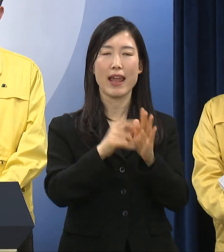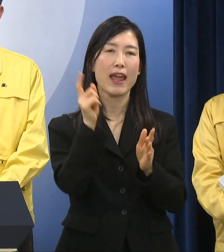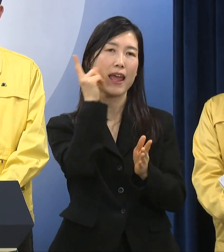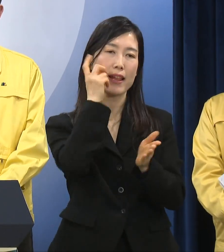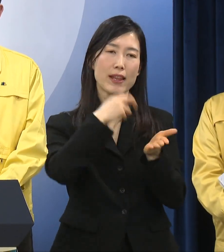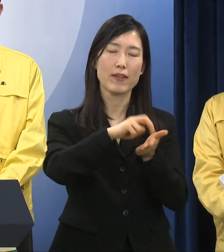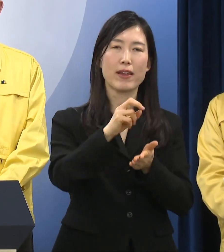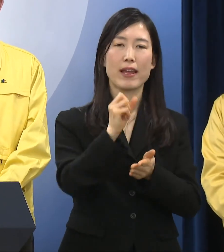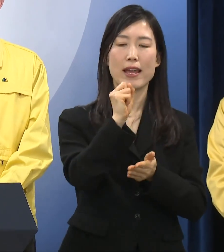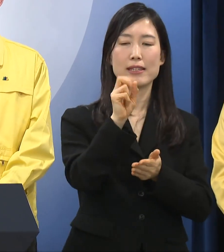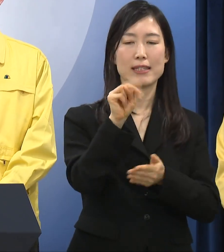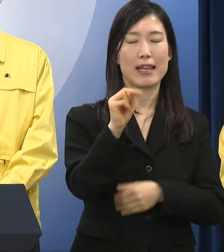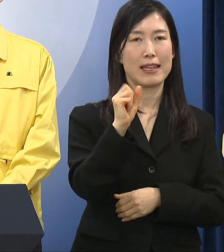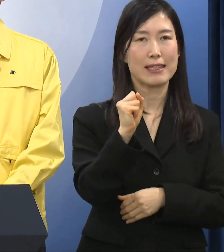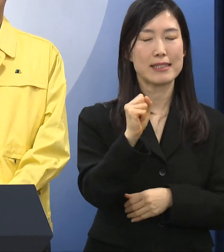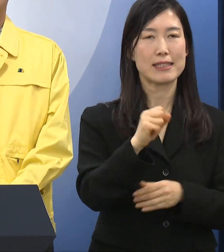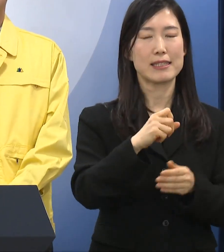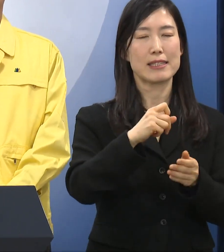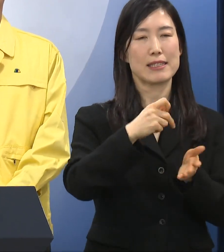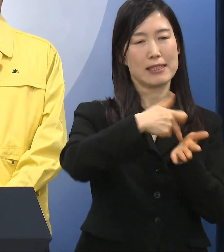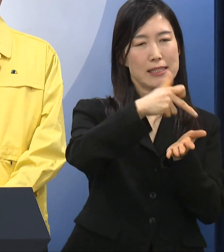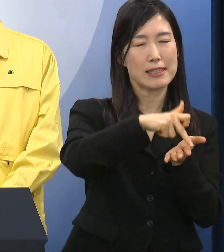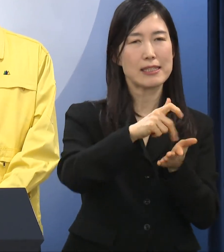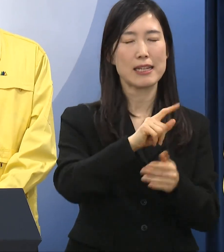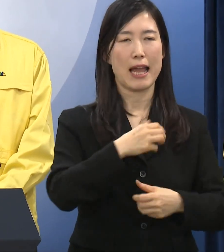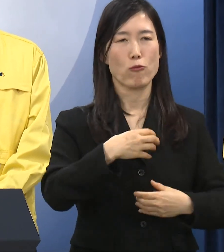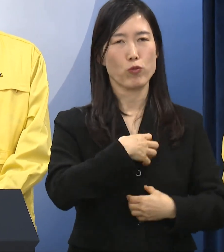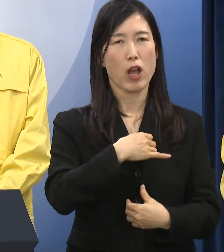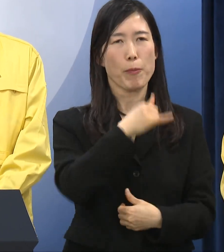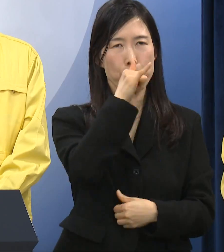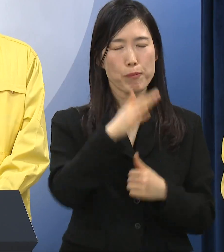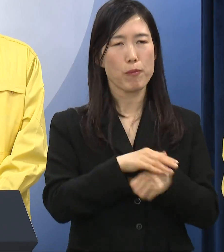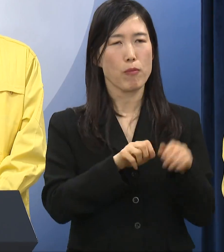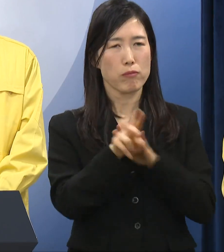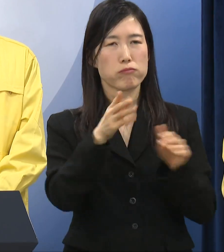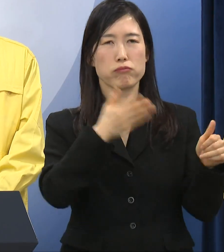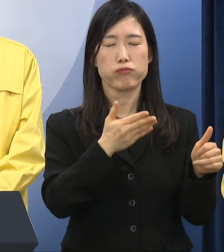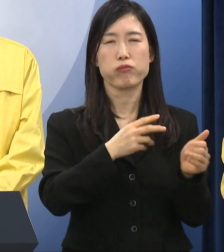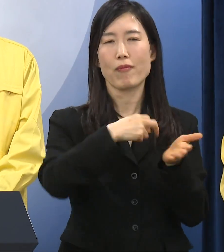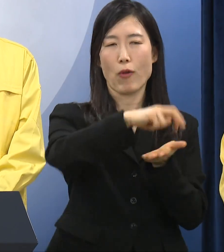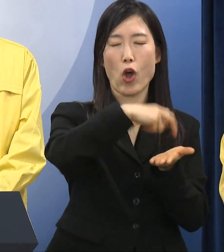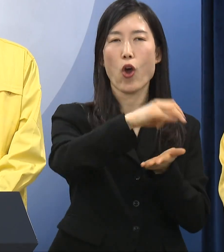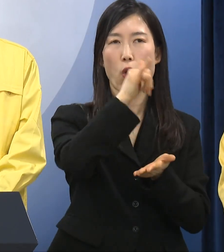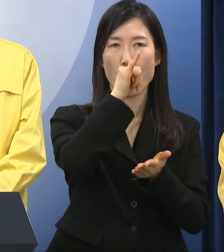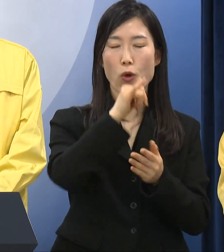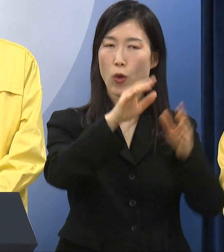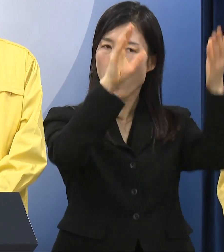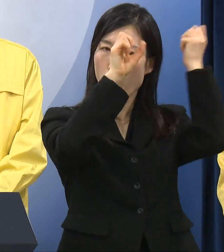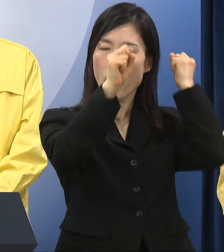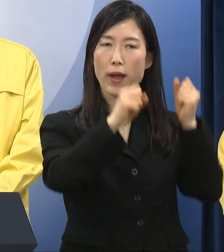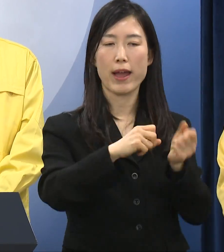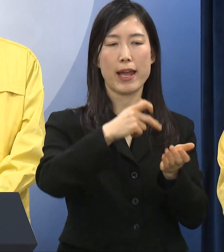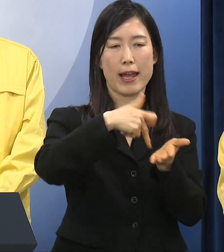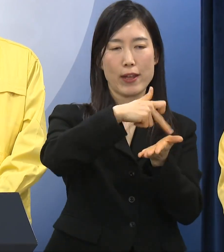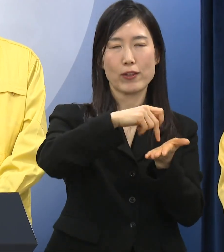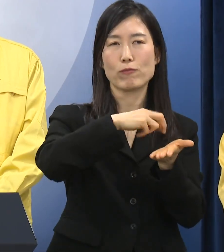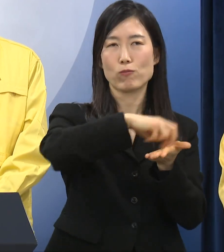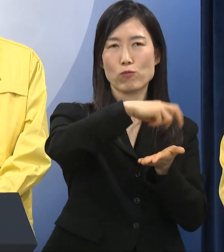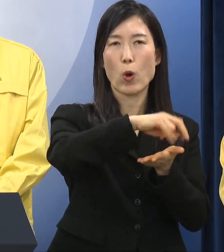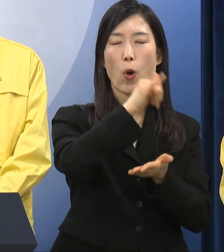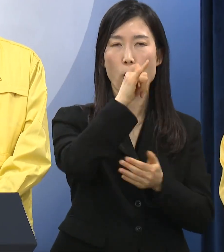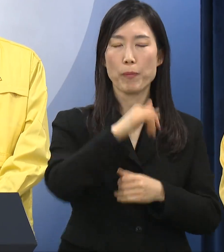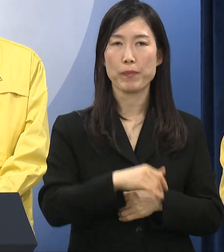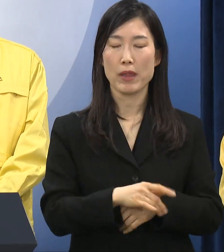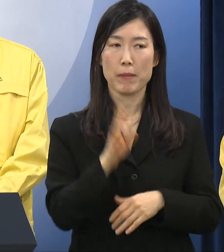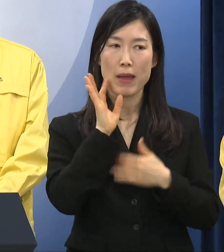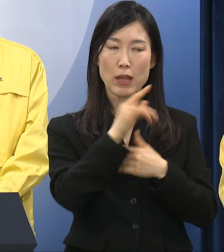SNS를 등을 통한 안전 메시지를 전파를 드리고 그리고 대사관에 여러 가지 정보를 공시를 하고 있습니다. 그리고 특히 대사관에